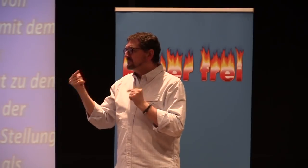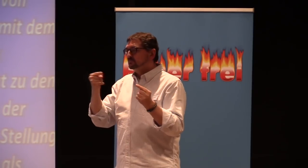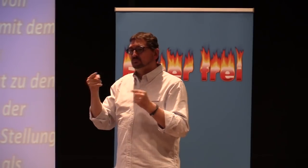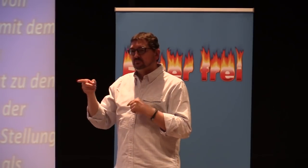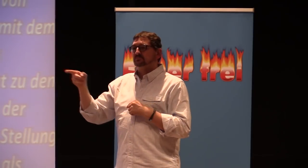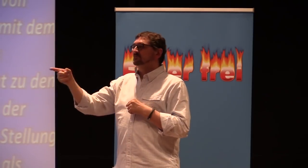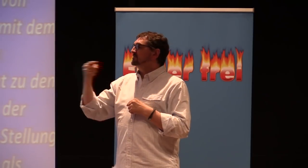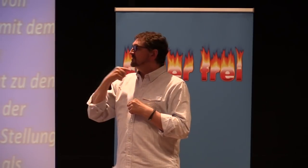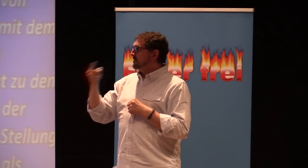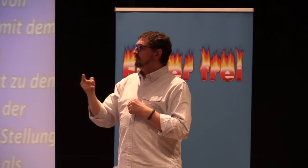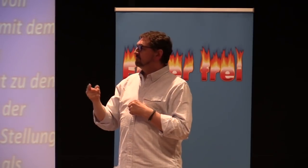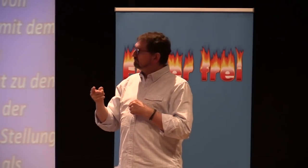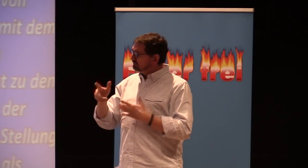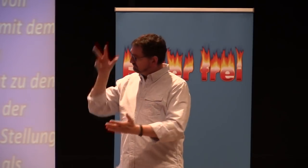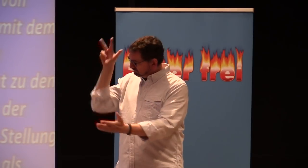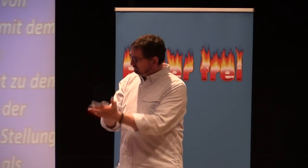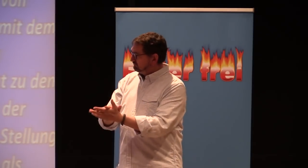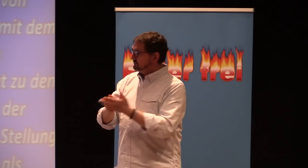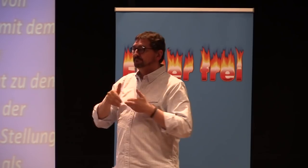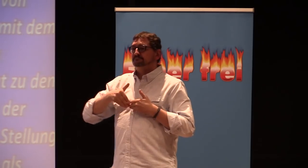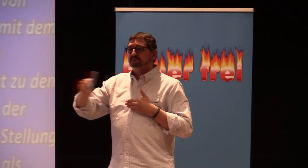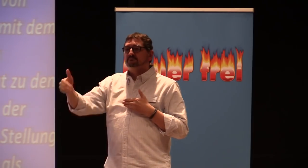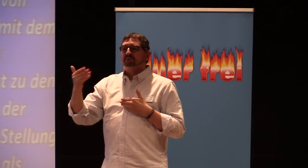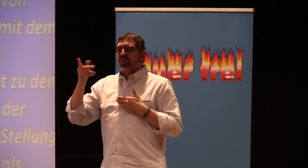Da gab es auch im ZDF eine Sendung über ihn